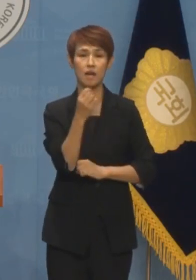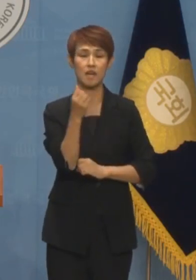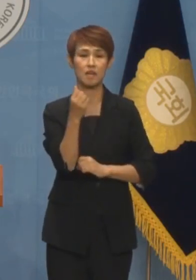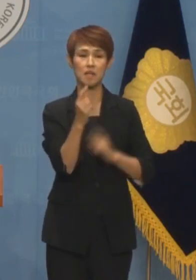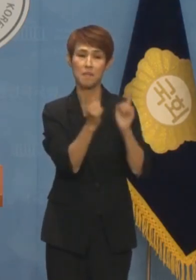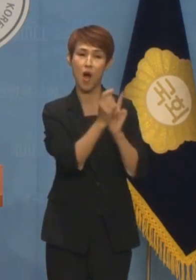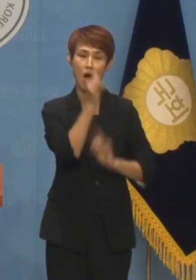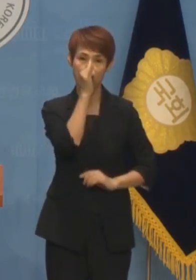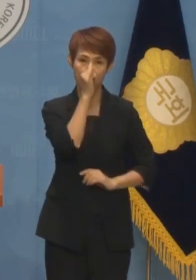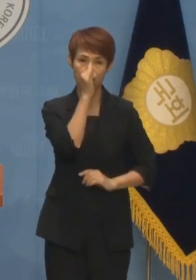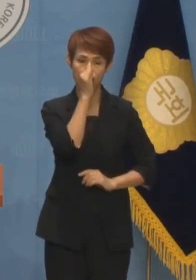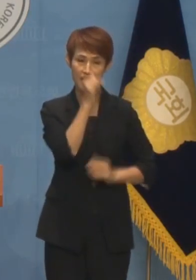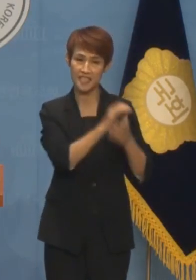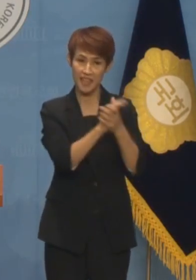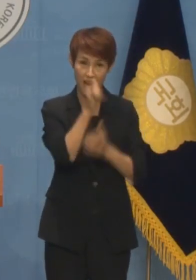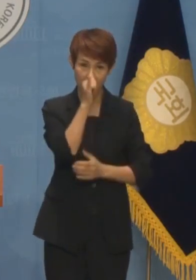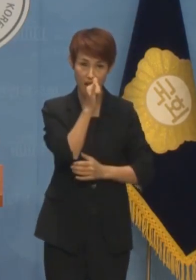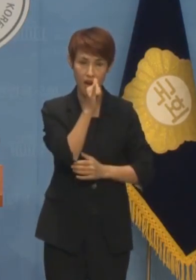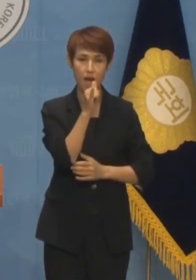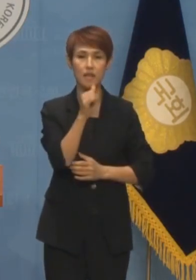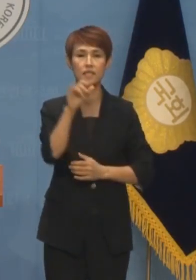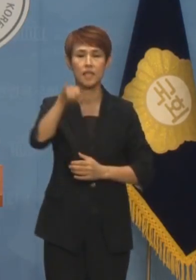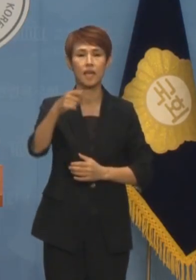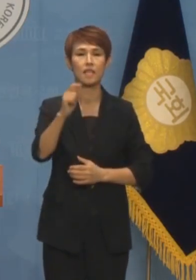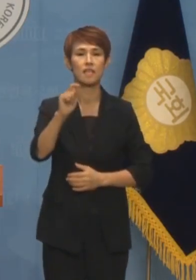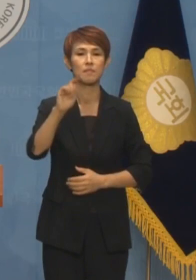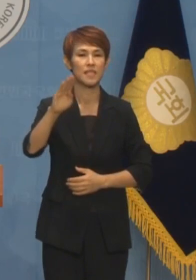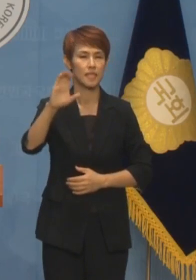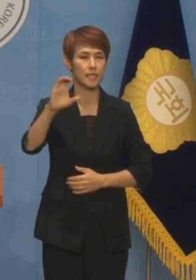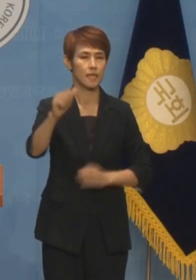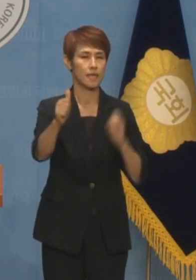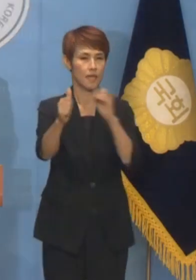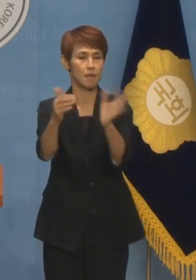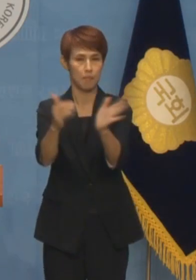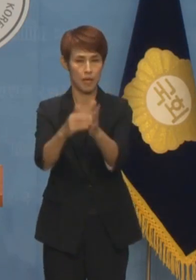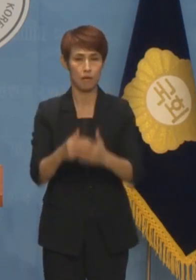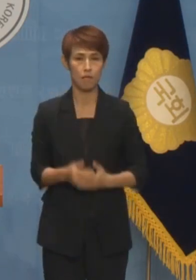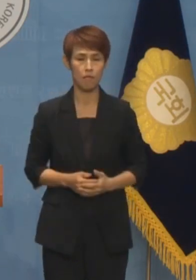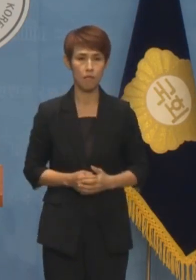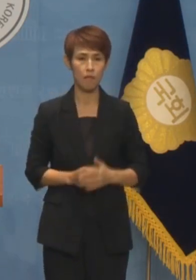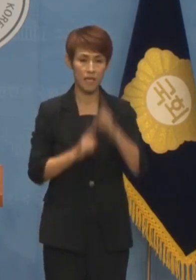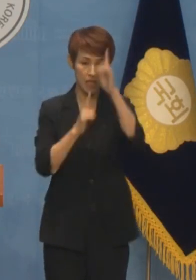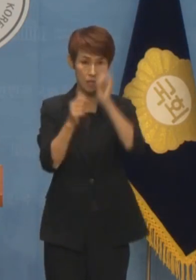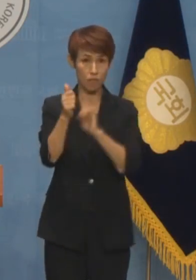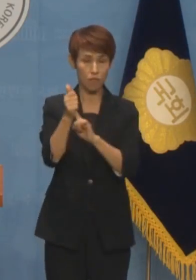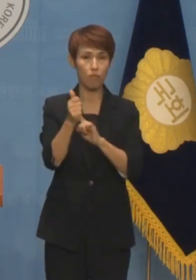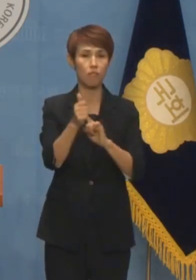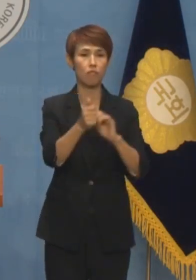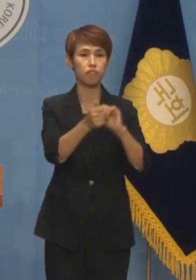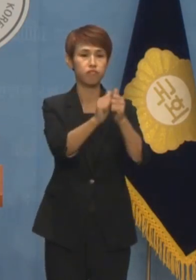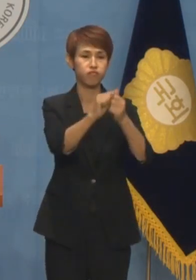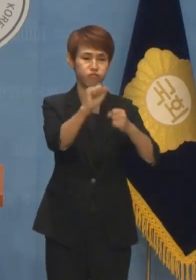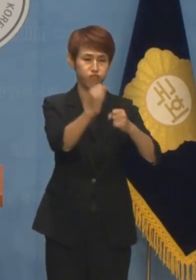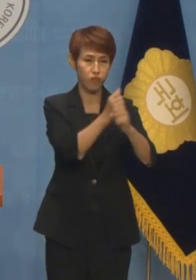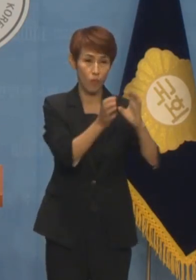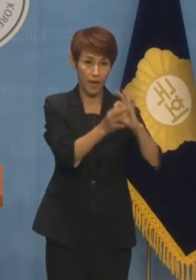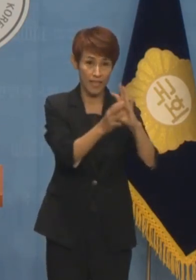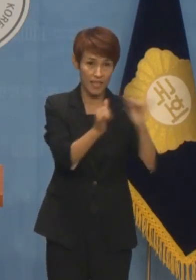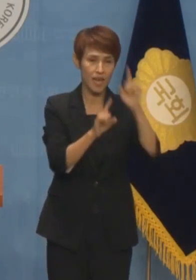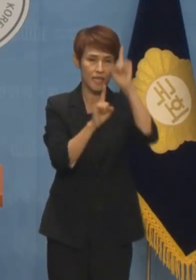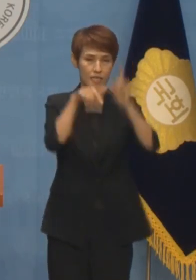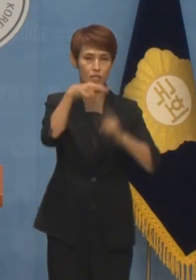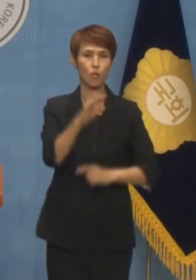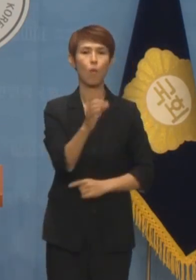털어놨습니다 언급됩니다 여기서 이시는 도이치 모터스 사건 관계자 이정호입니다